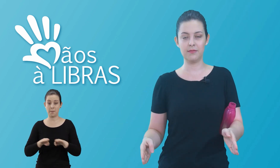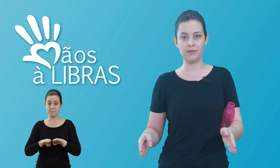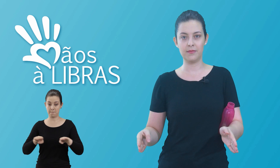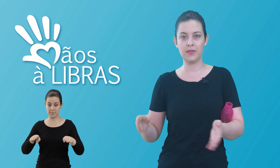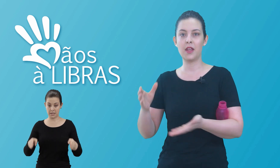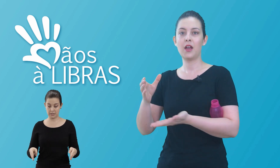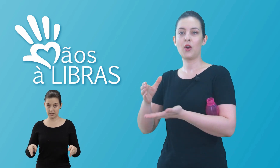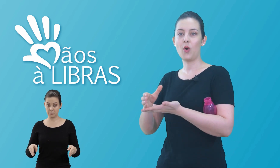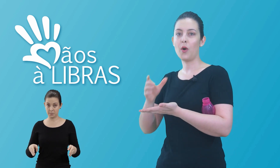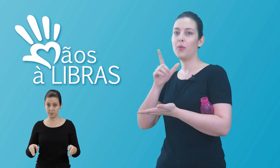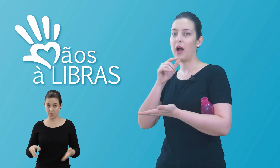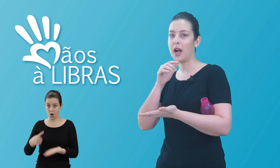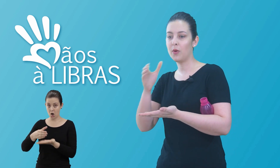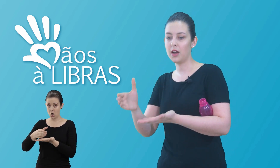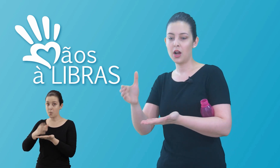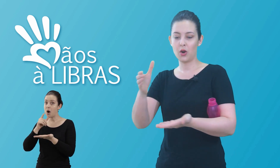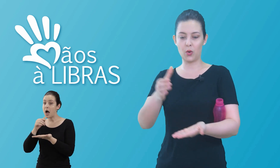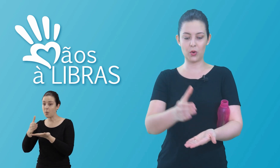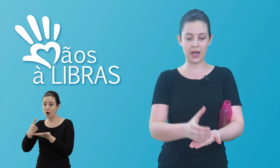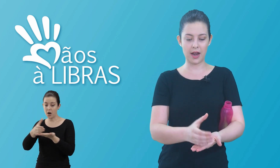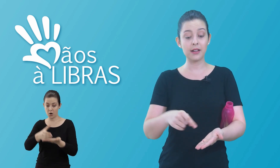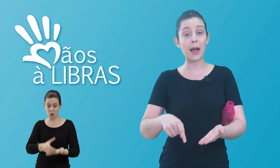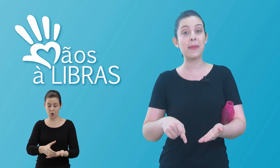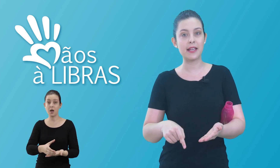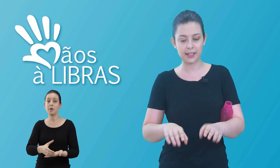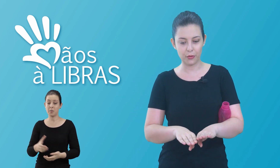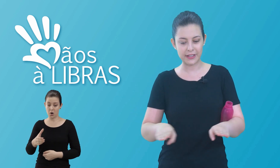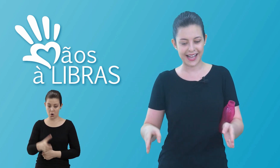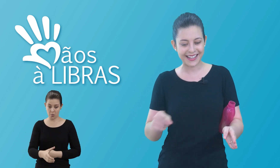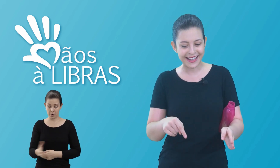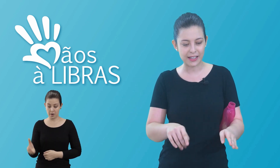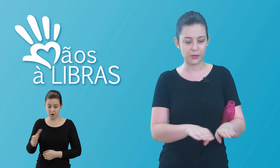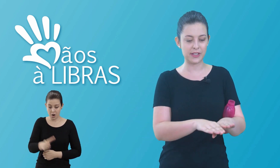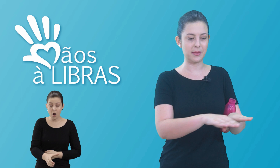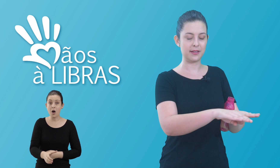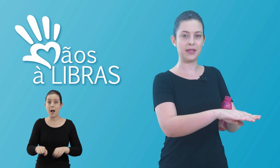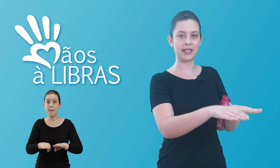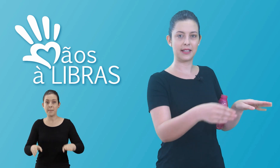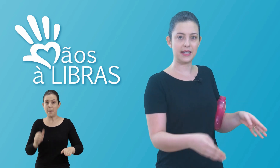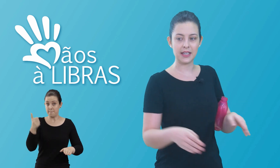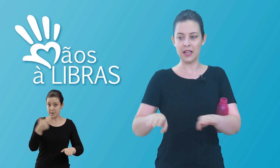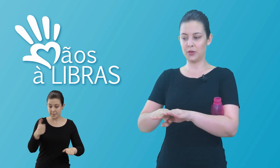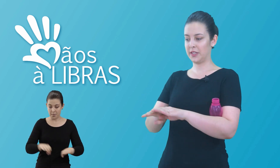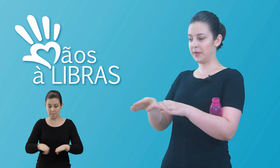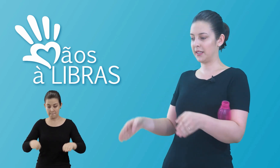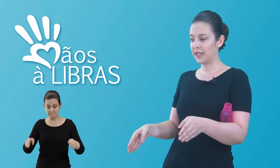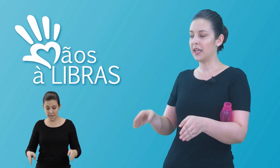Mesa, copo, água, colocar na mesa que eu fiz aqui. Se eu fiz a mesa